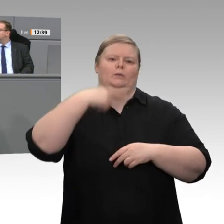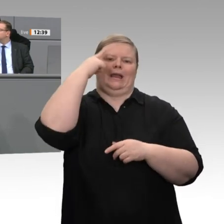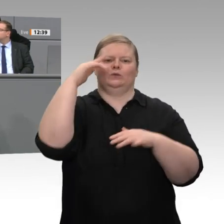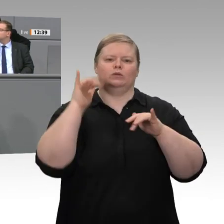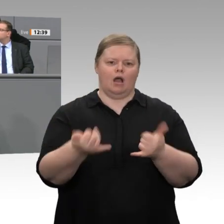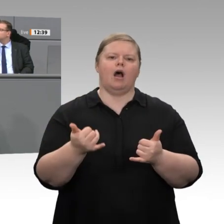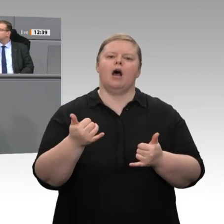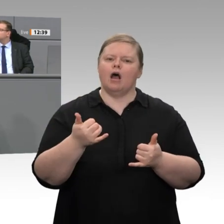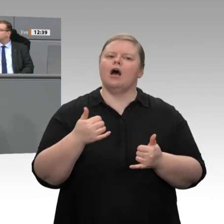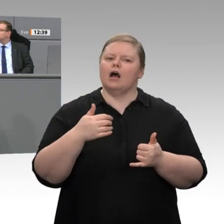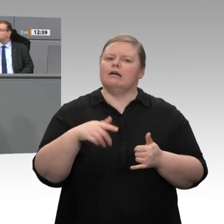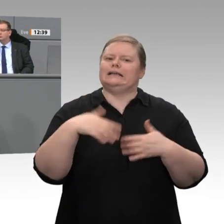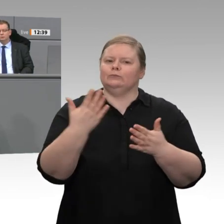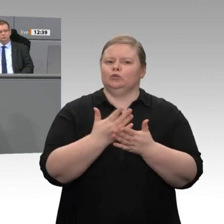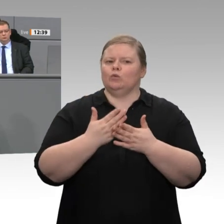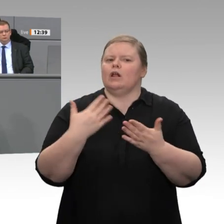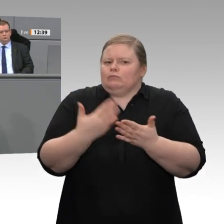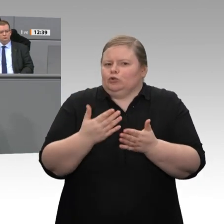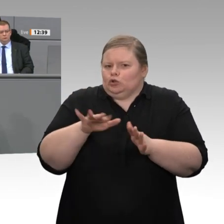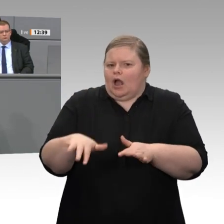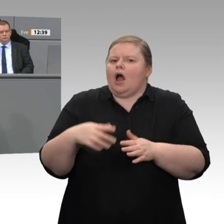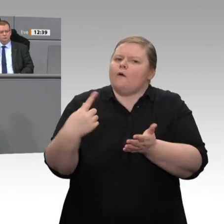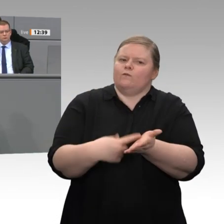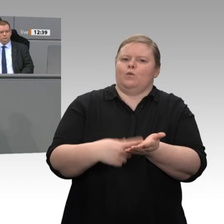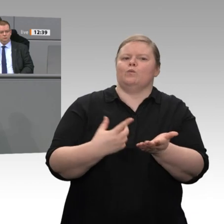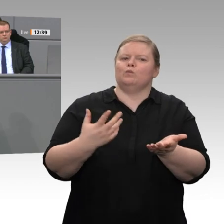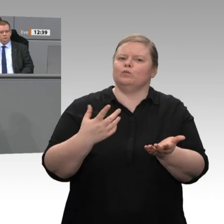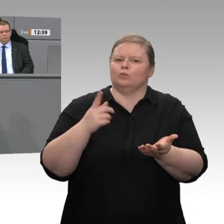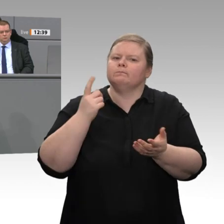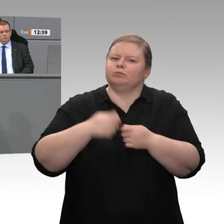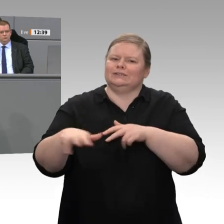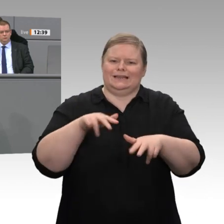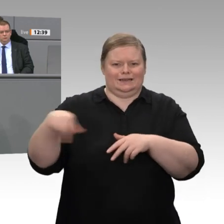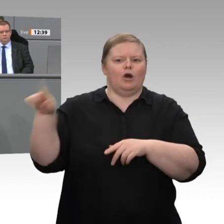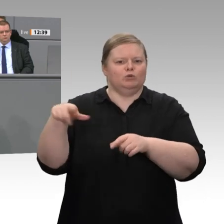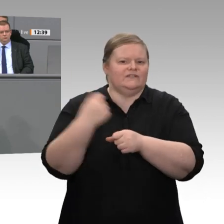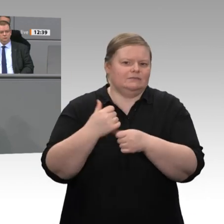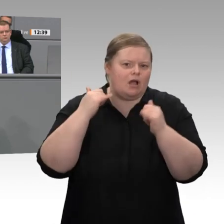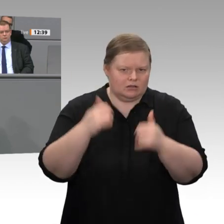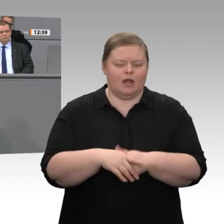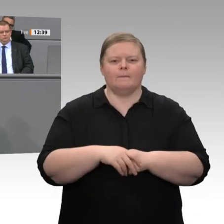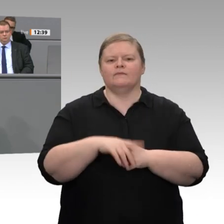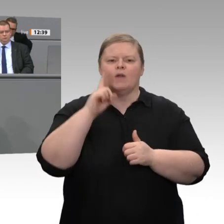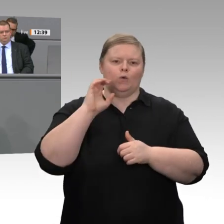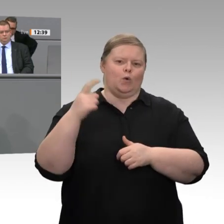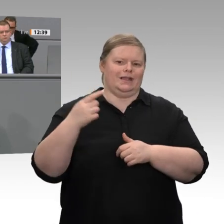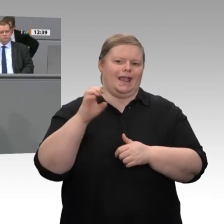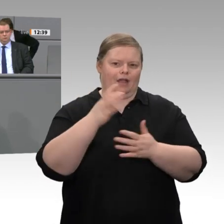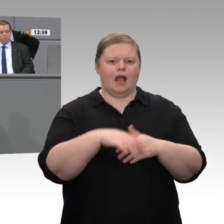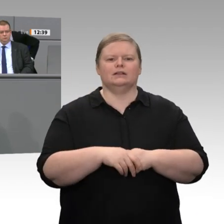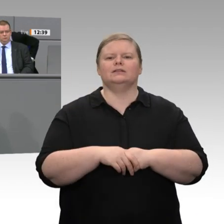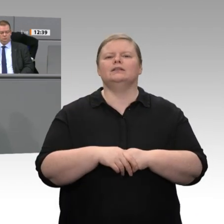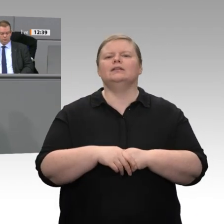was tun, Frau Göring-Eckardt, die geht ehrlich gesagt ins Leere. Denn die Bundesregierung handelt schon seit August letzten Jahres, und das will ich hier